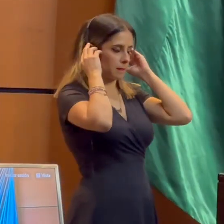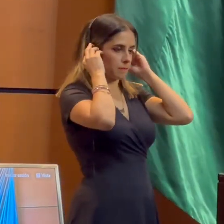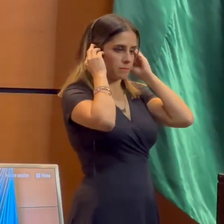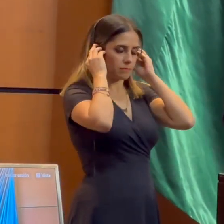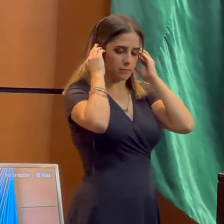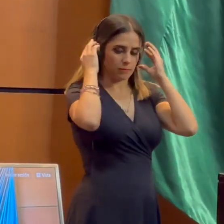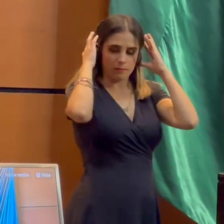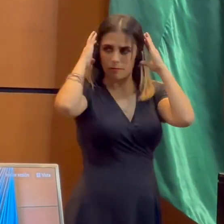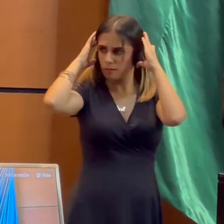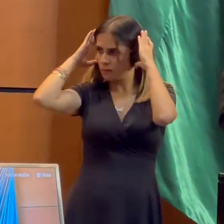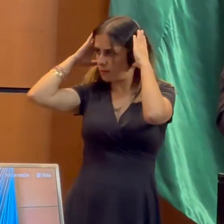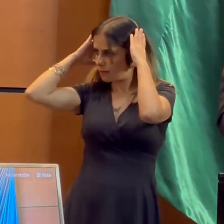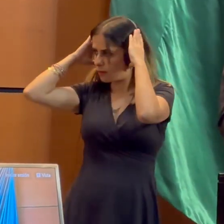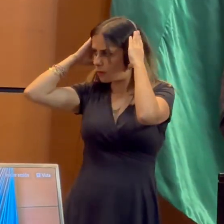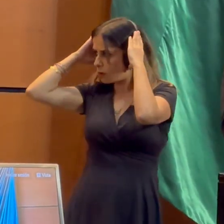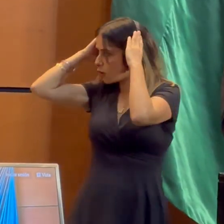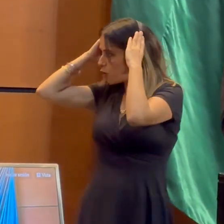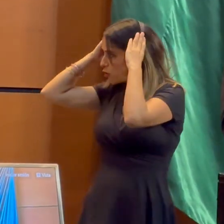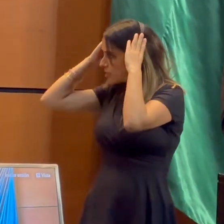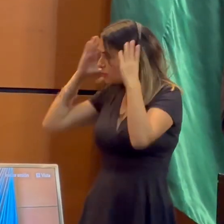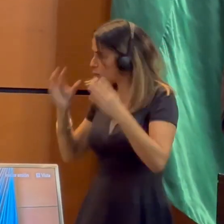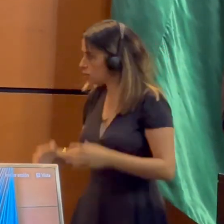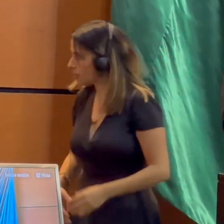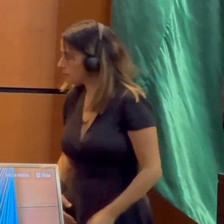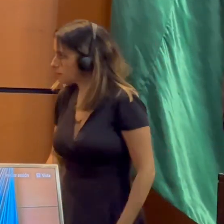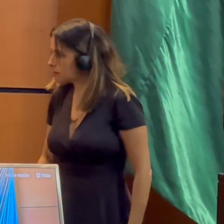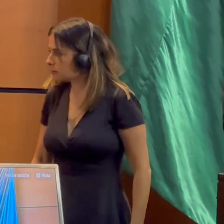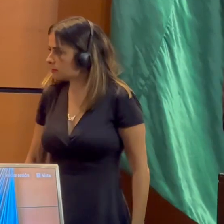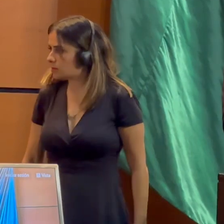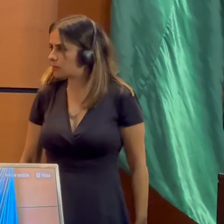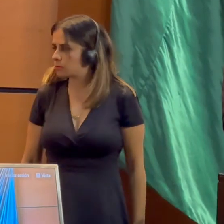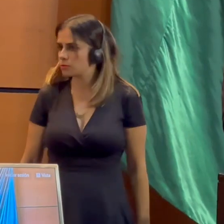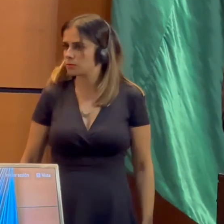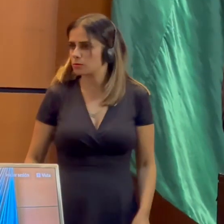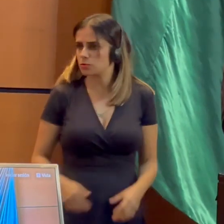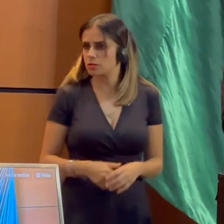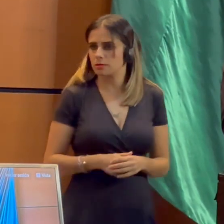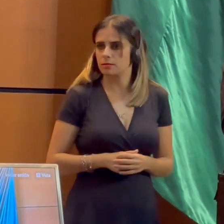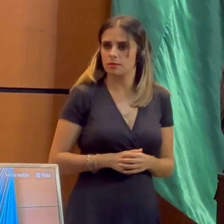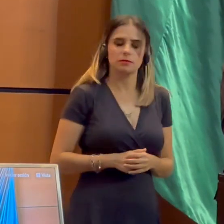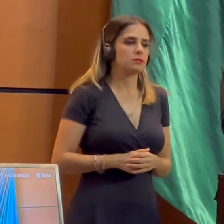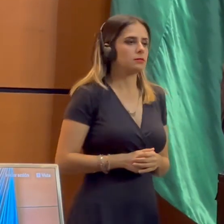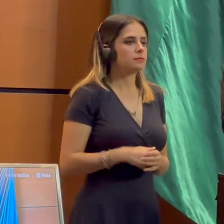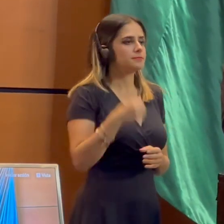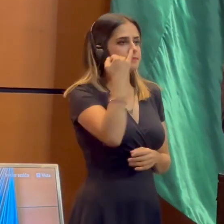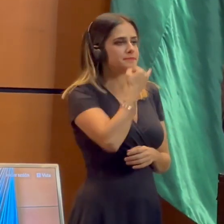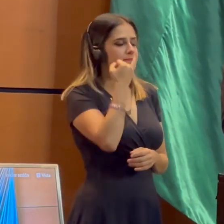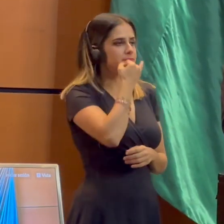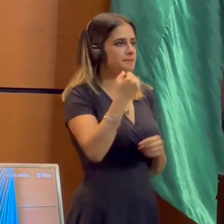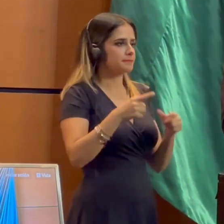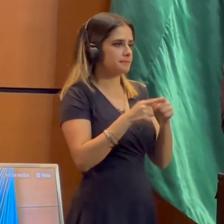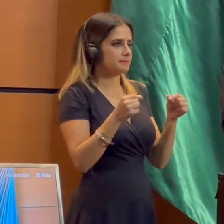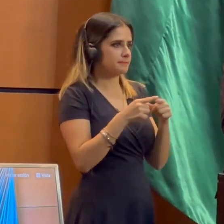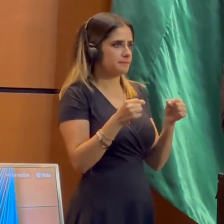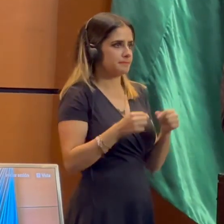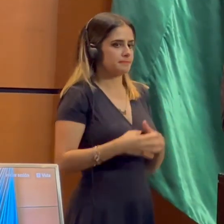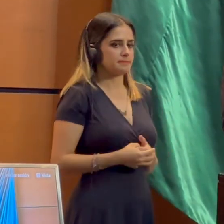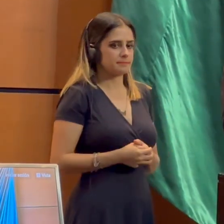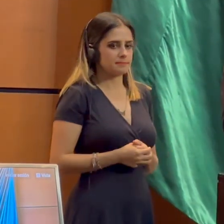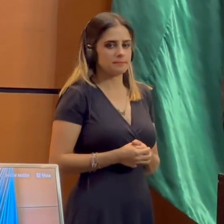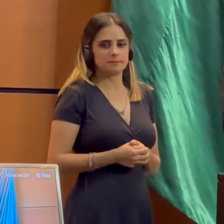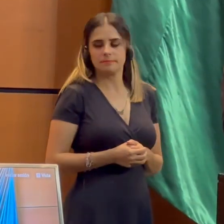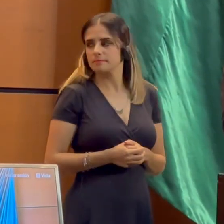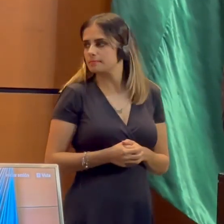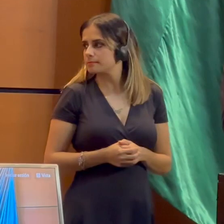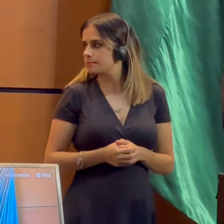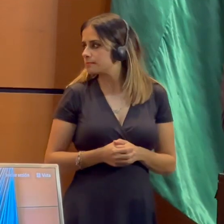議長、副議長をはじめ、各議員、そして関係者の皆様、そし